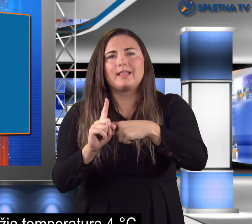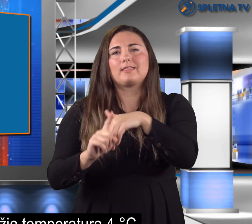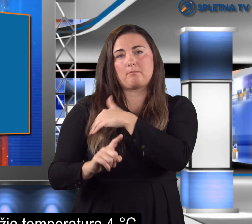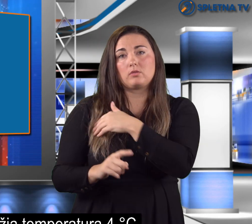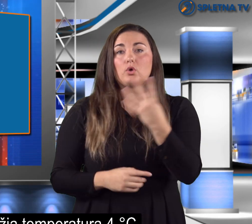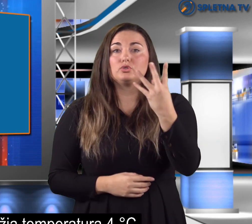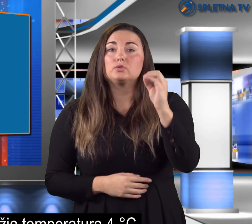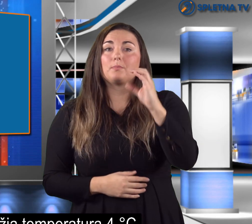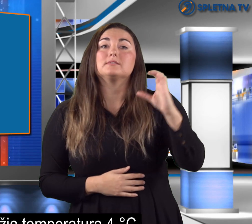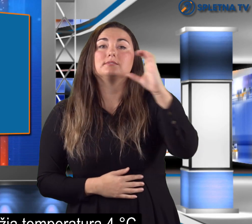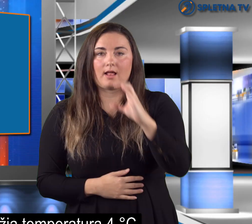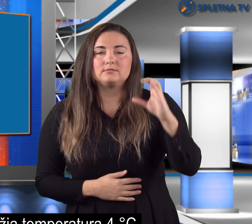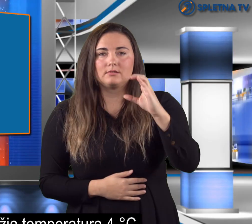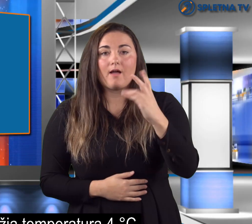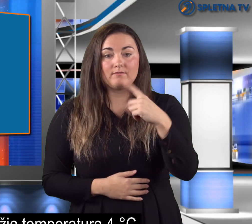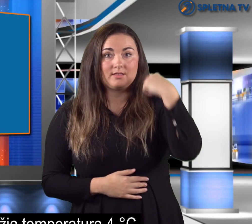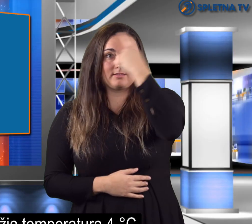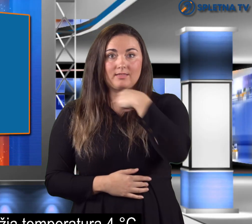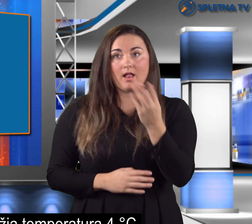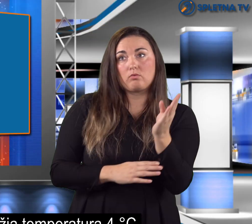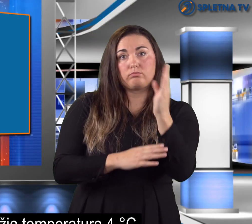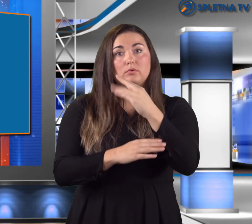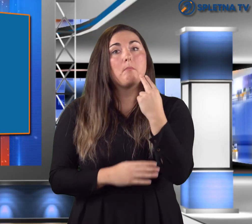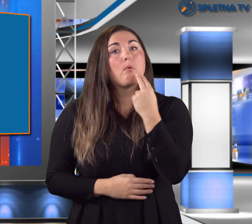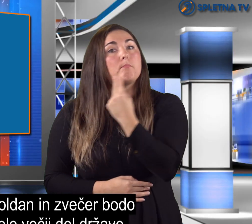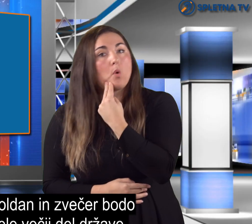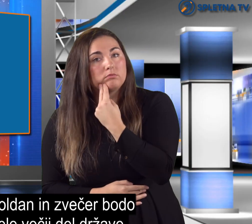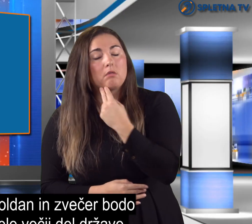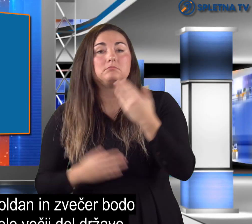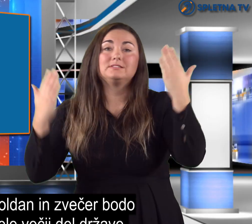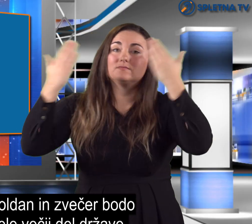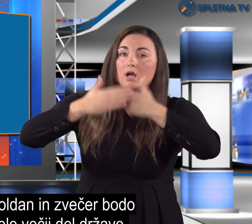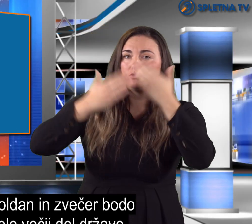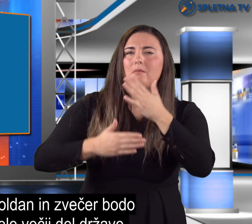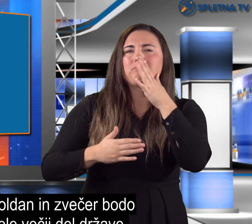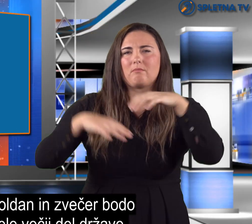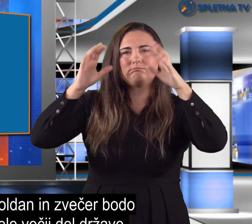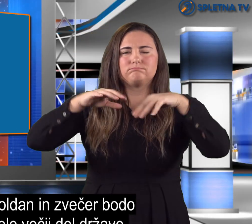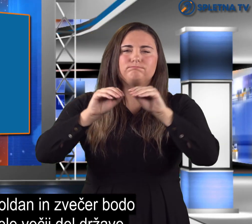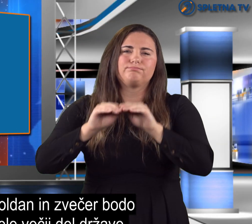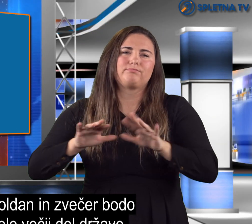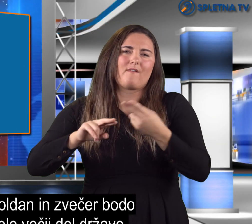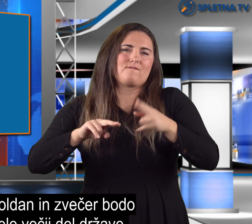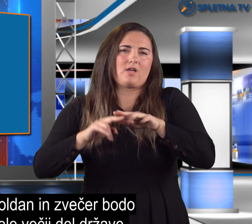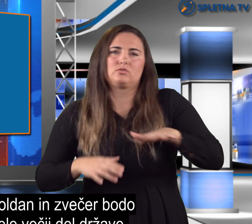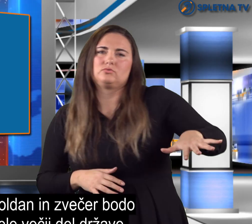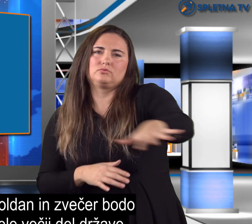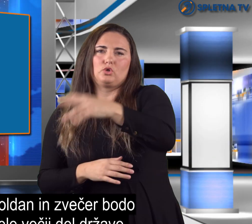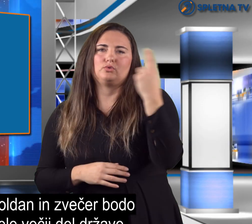Zjutraj bo najnižja temperatura 4 stopinje, v nedeljo popoldne in zvečer bodo padavine začele večji del